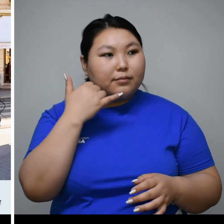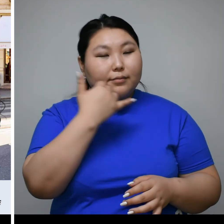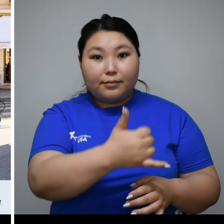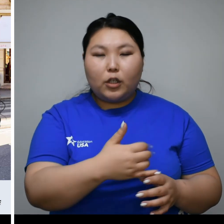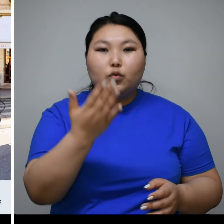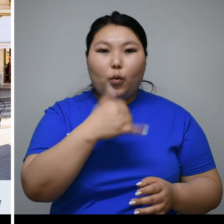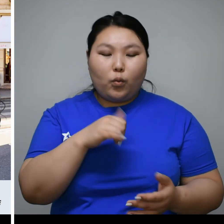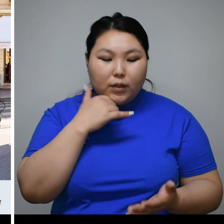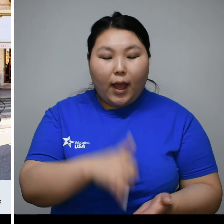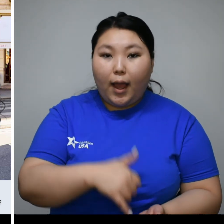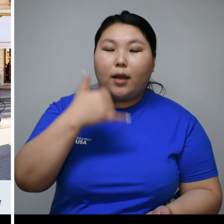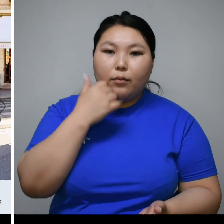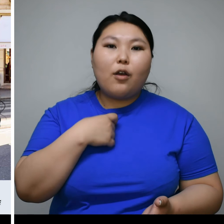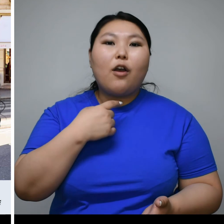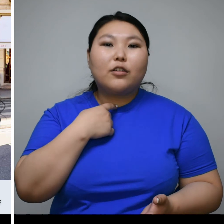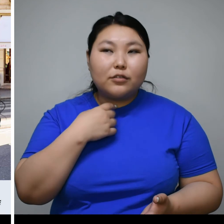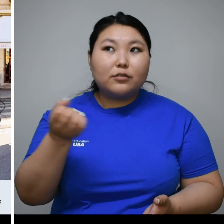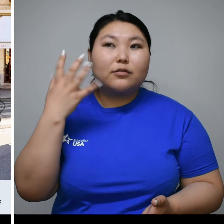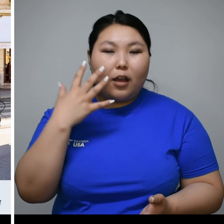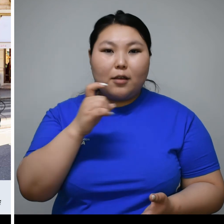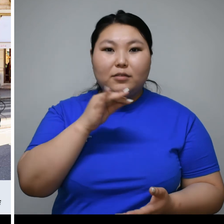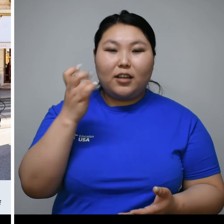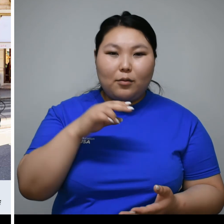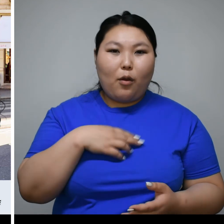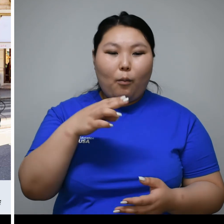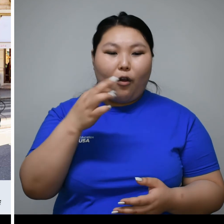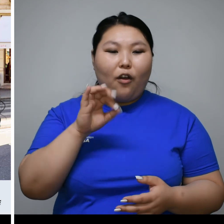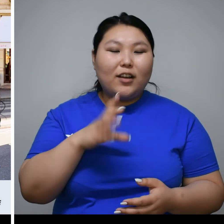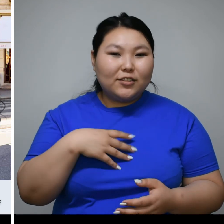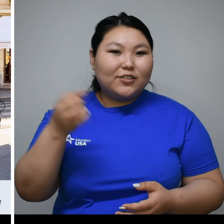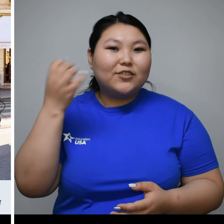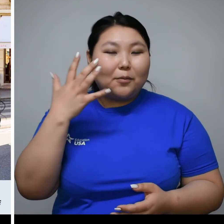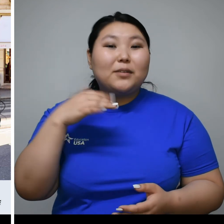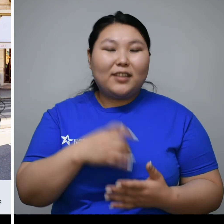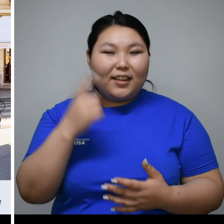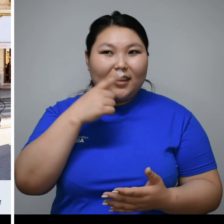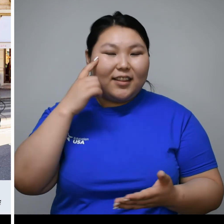руу залгсан чинь шууд утсыг чинь авахд хоологдсон сонсох хэмжээнд подкаст сонссон байсан.